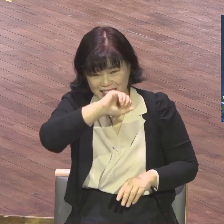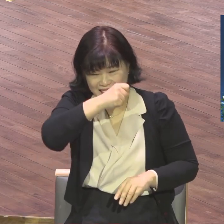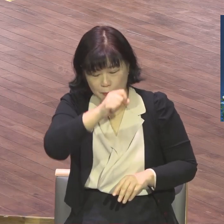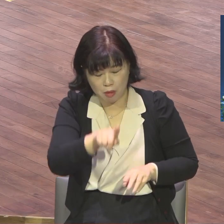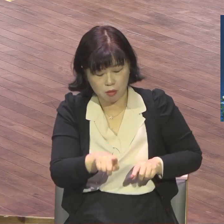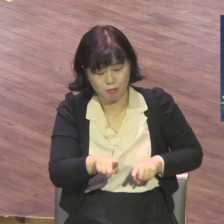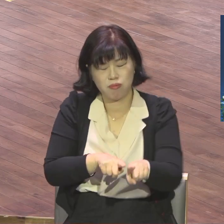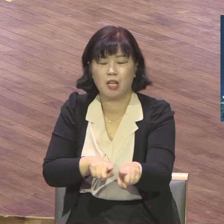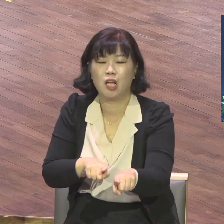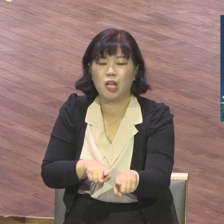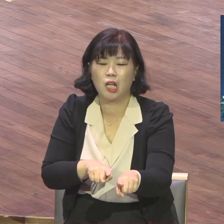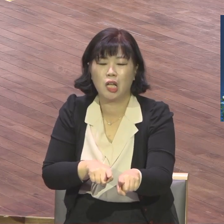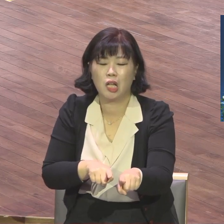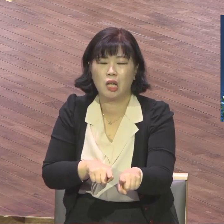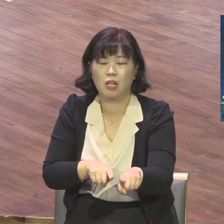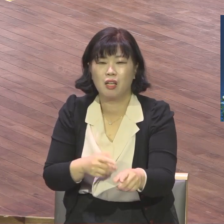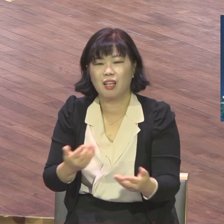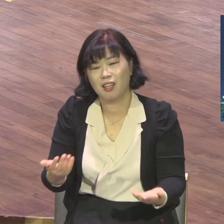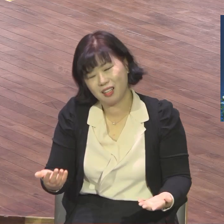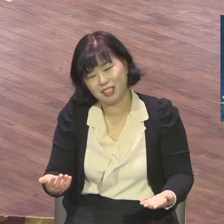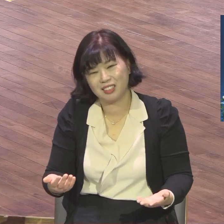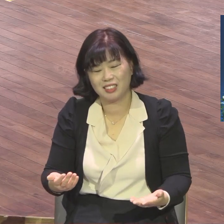끝까지 일심 저심 지속.